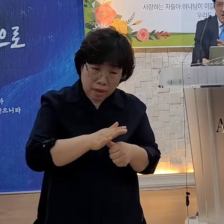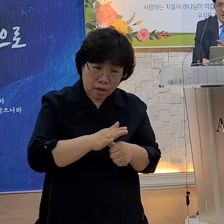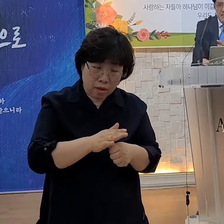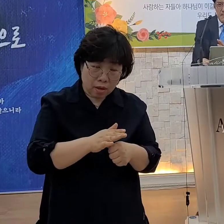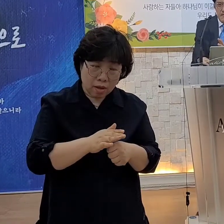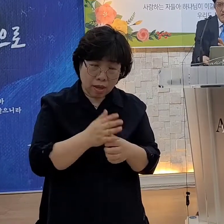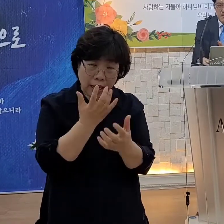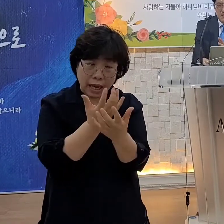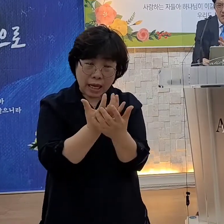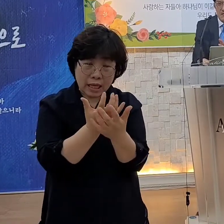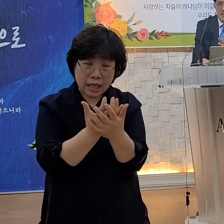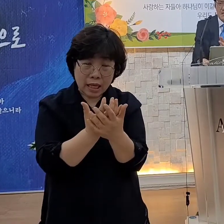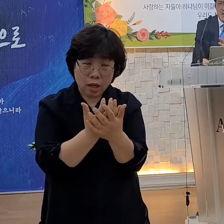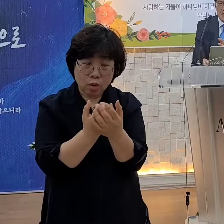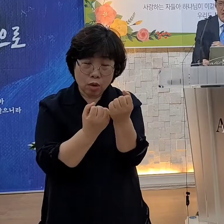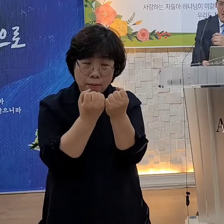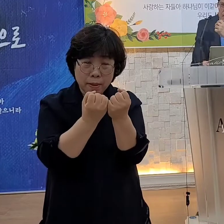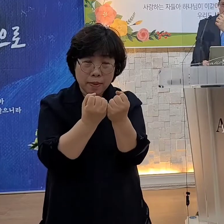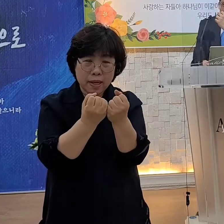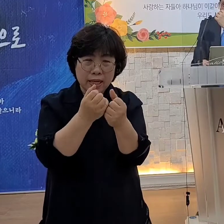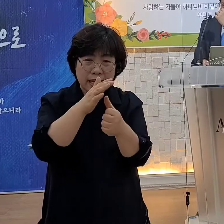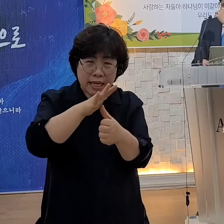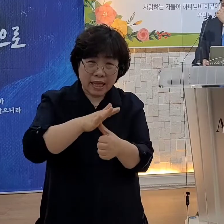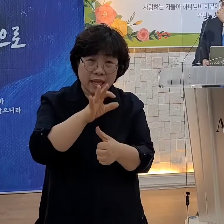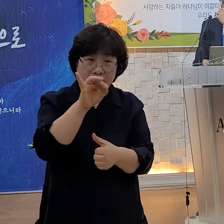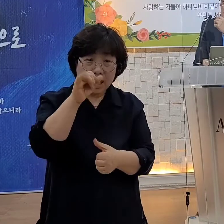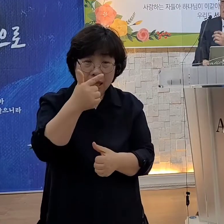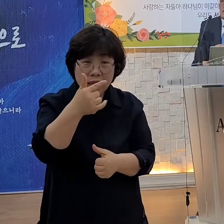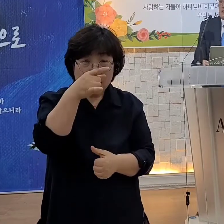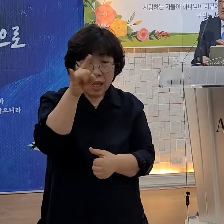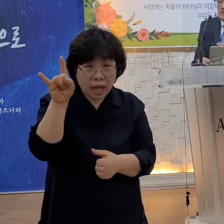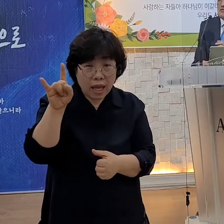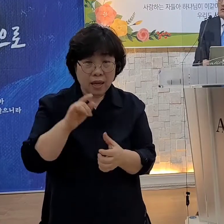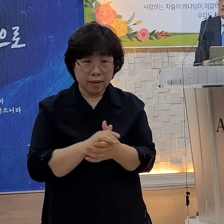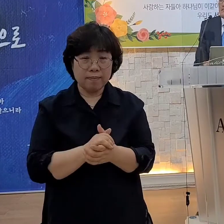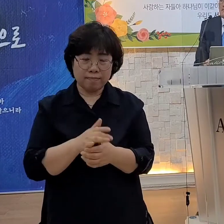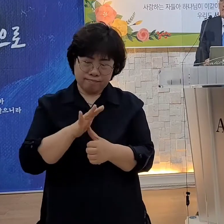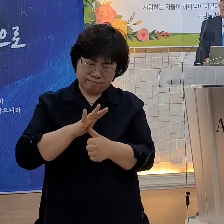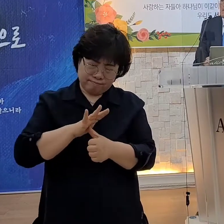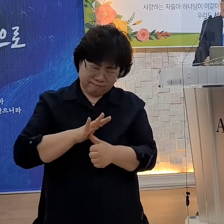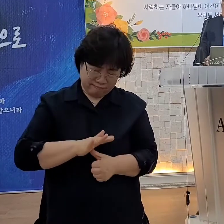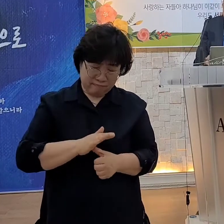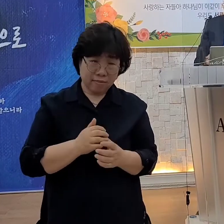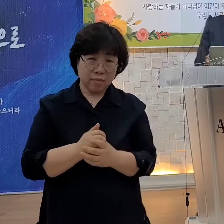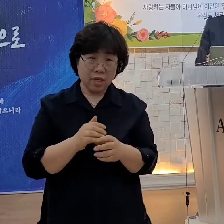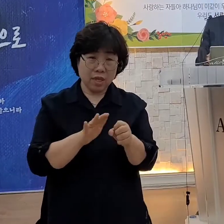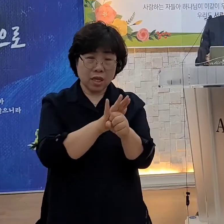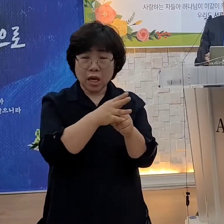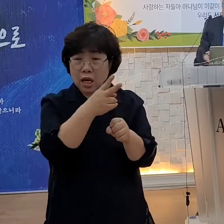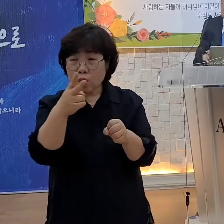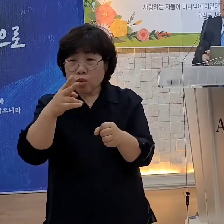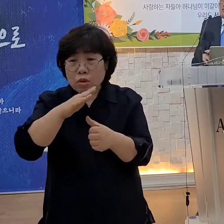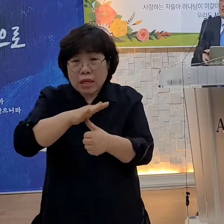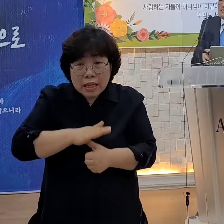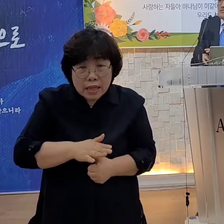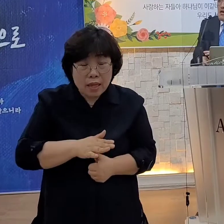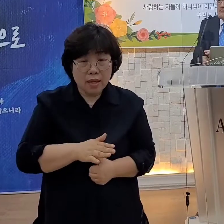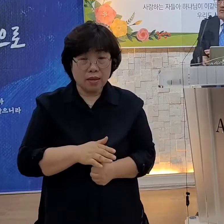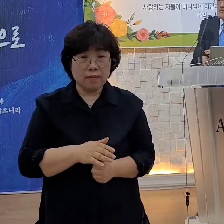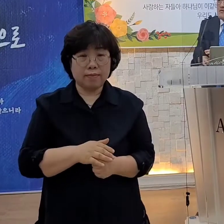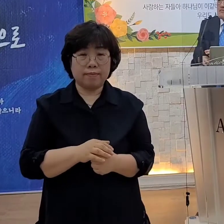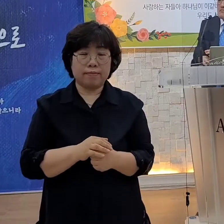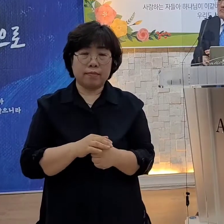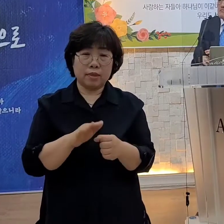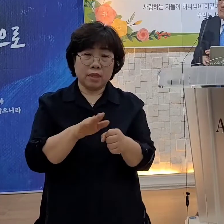뭐라고 그럽니까? 인내라고, 인내. 여러분, 사랑은 인내. 오래